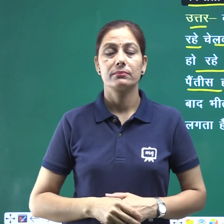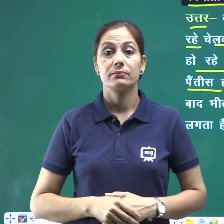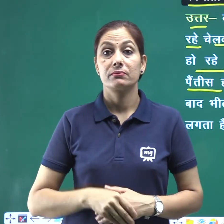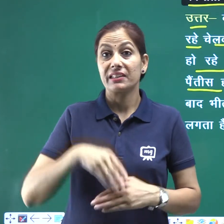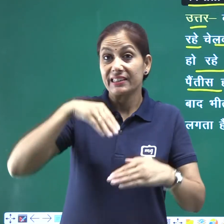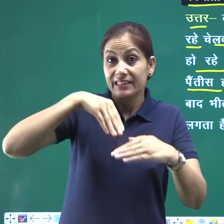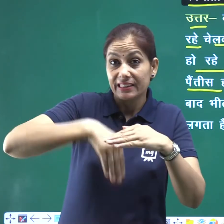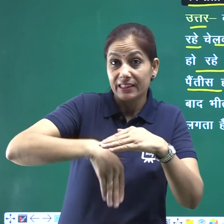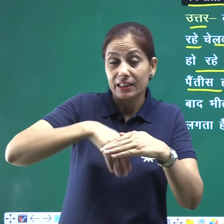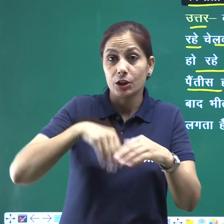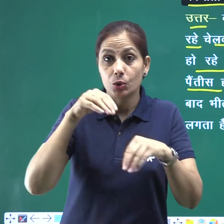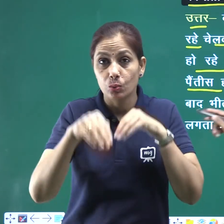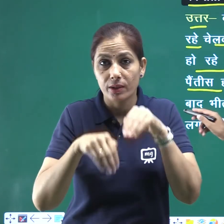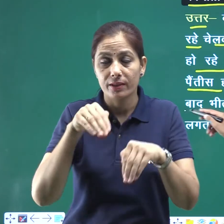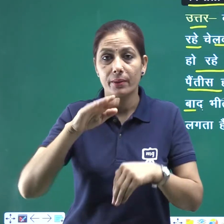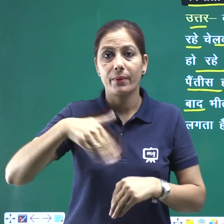गहरी खुदाई के बाद